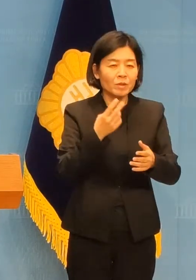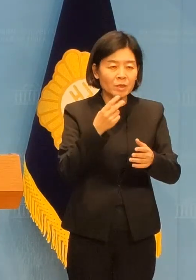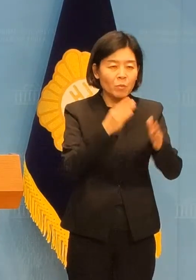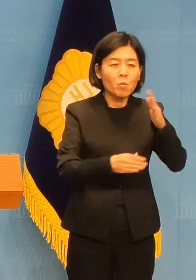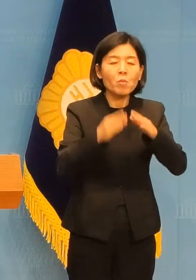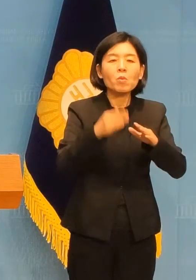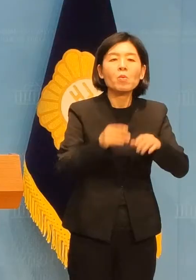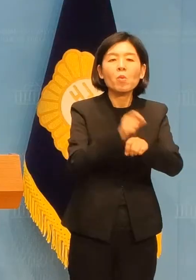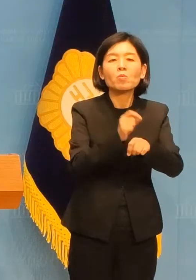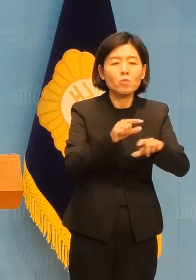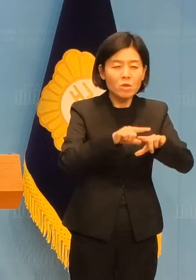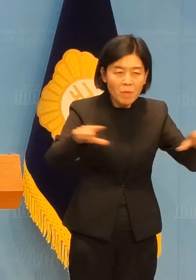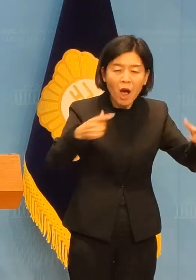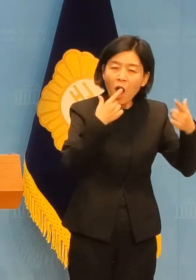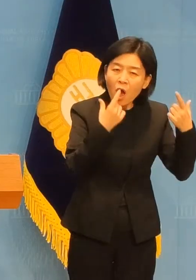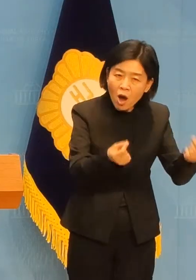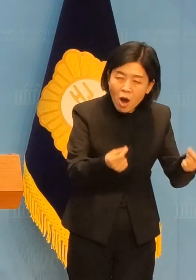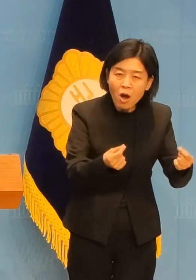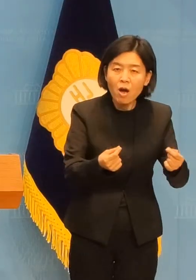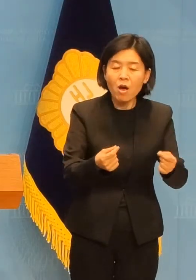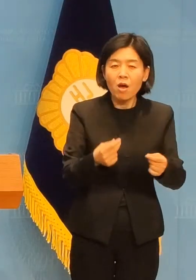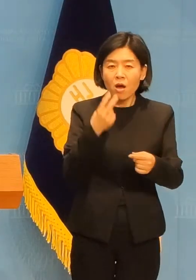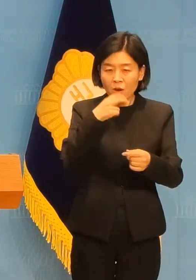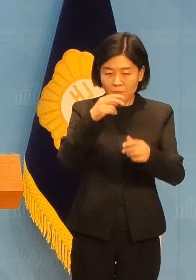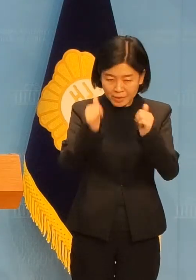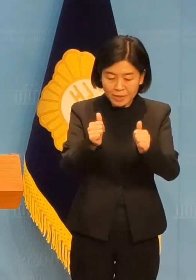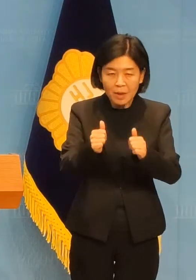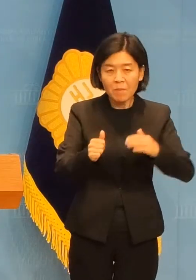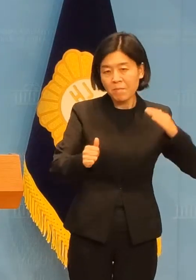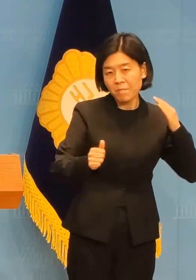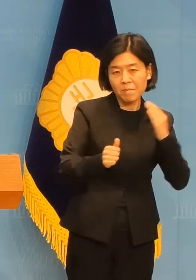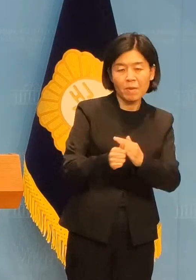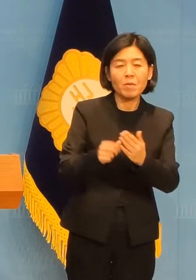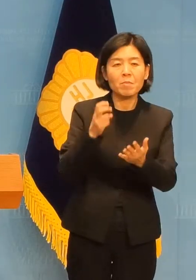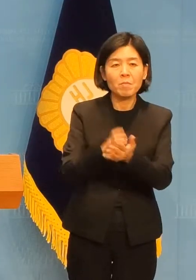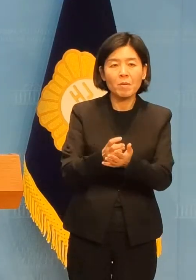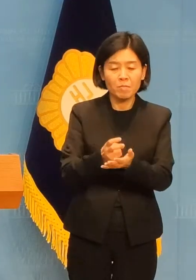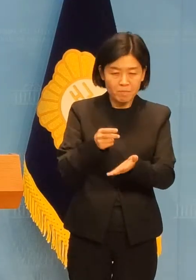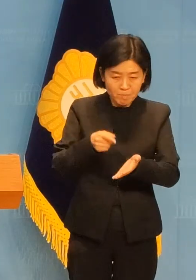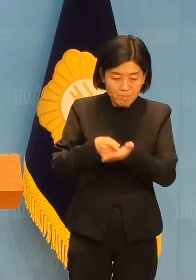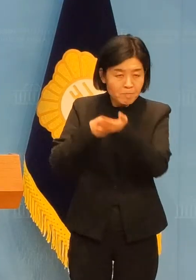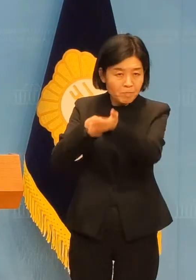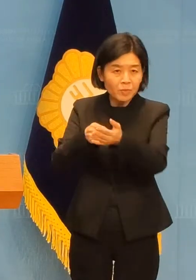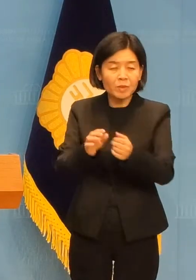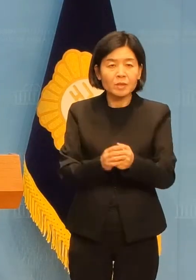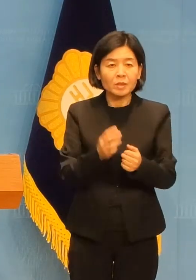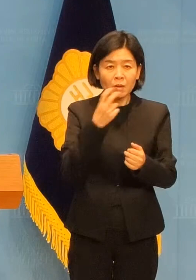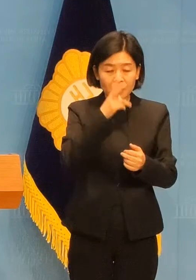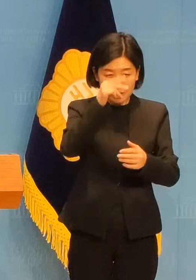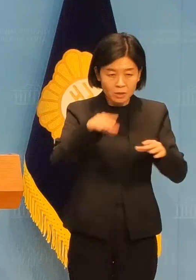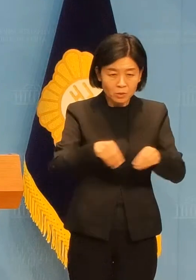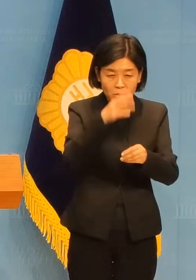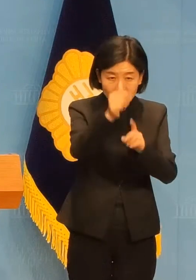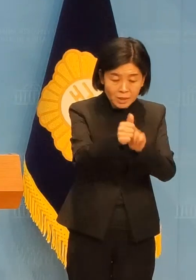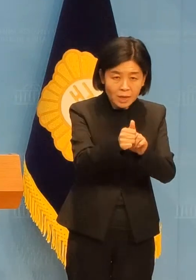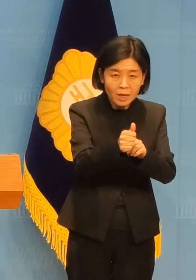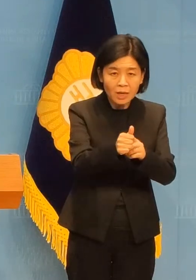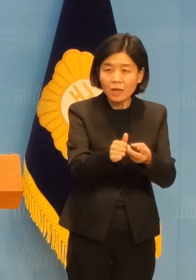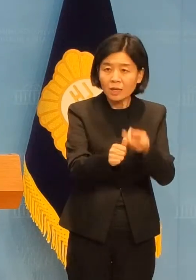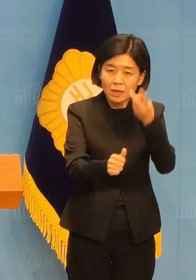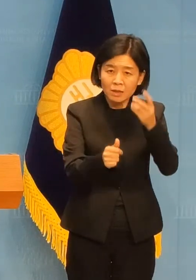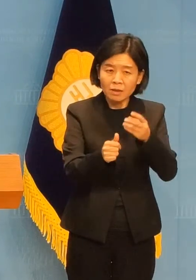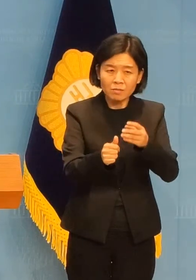이른바 검사 파면법을 발의하고 검찰총장 역시 탄핵 없이 징계로만